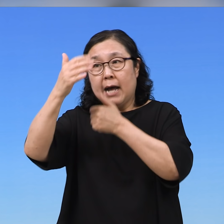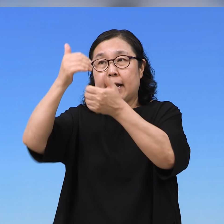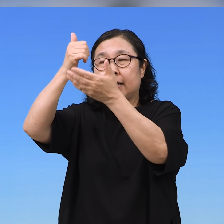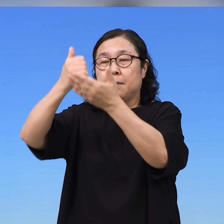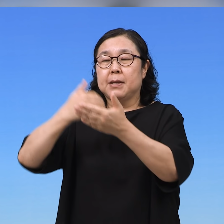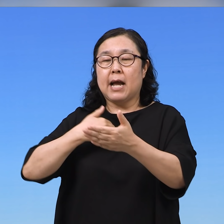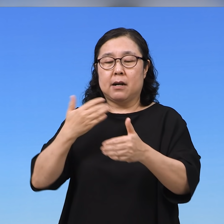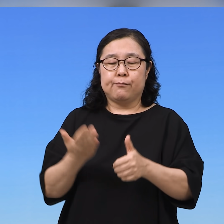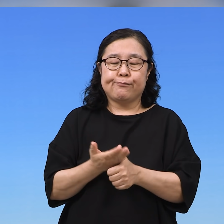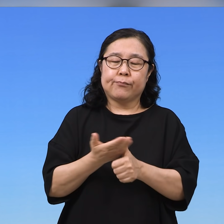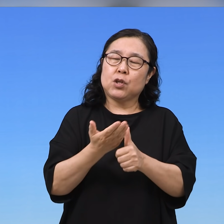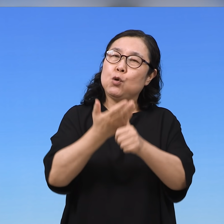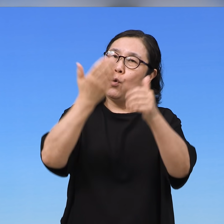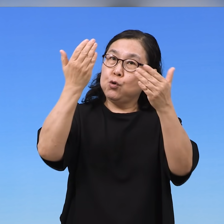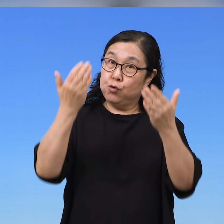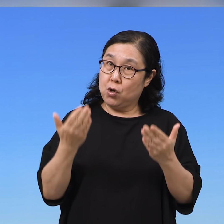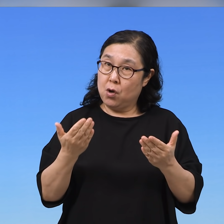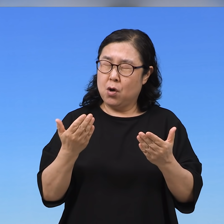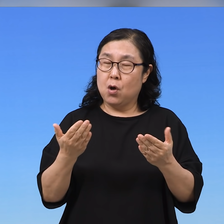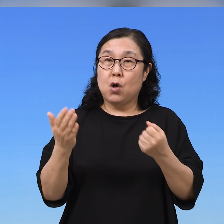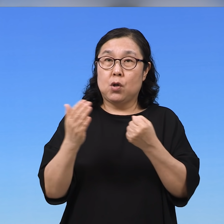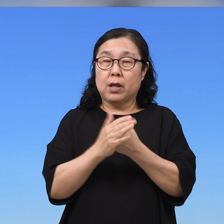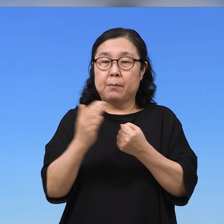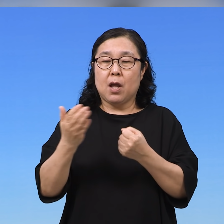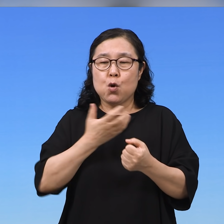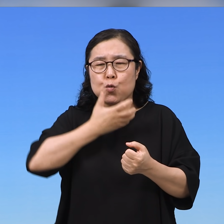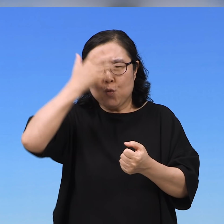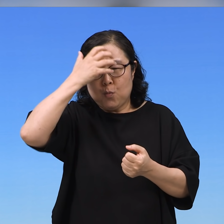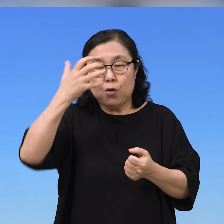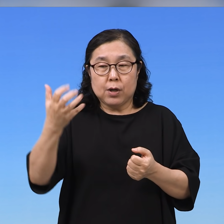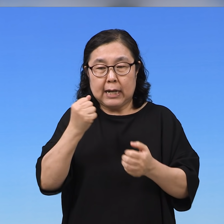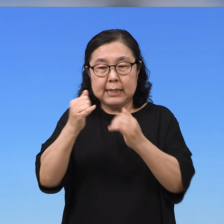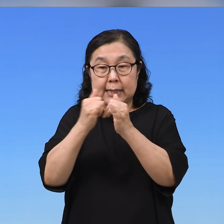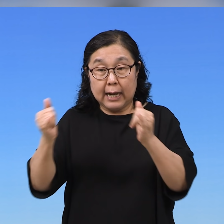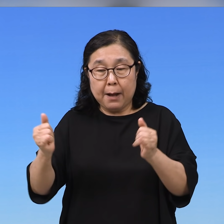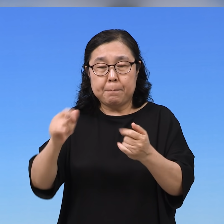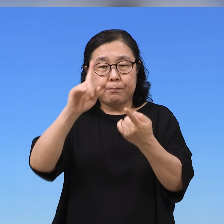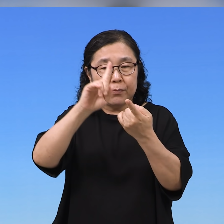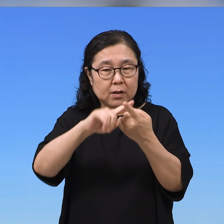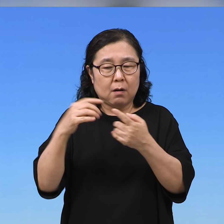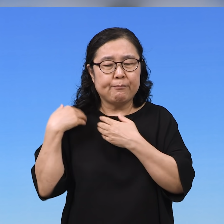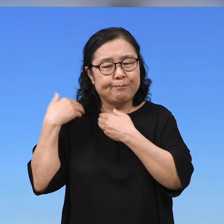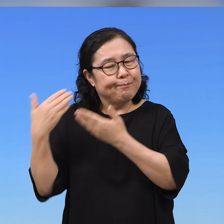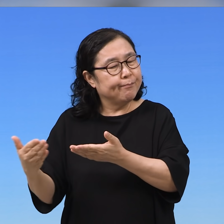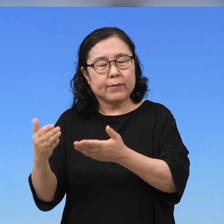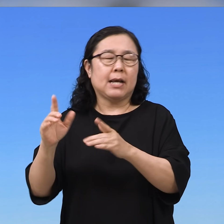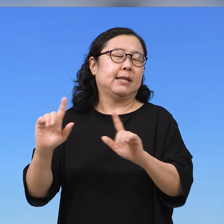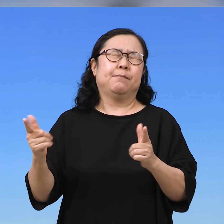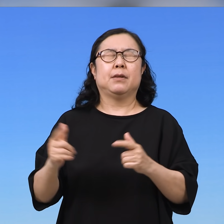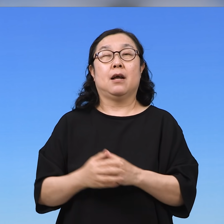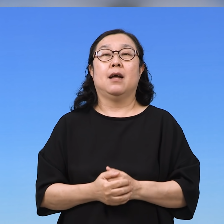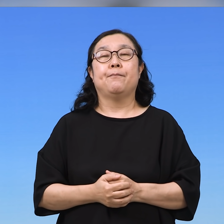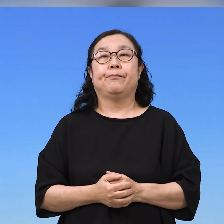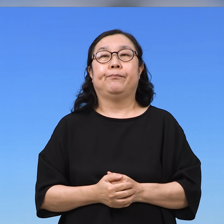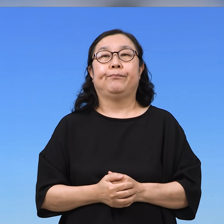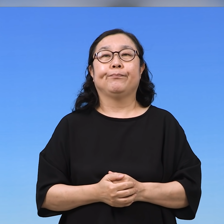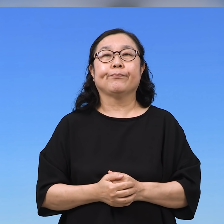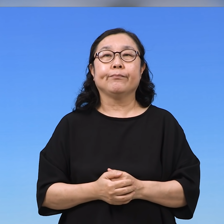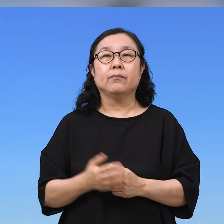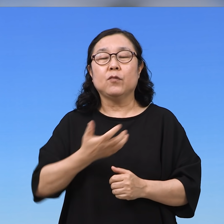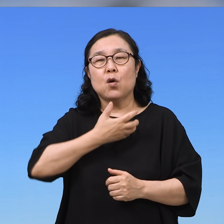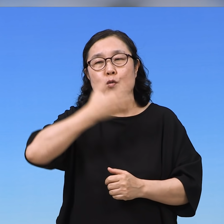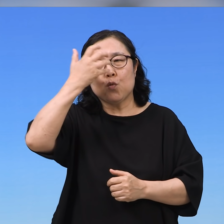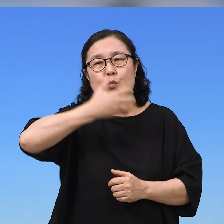아닙니까? 그렇기 때문에 하나님은 꿈의 사람을 내버려 두지 않으세요. 하나님은 그를 연단하시고 그에게